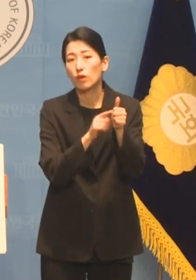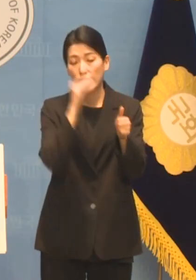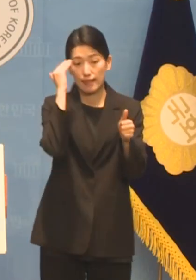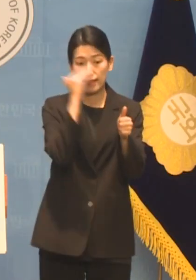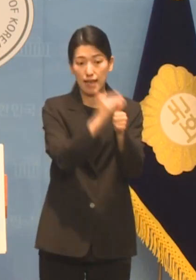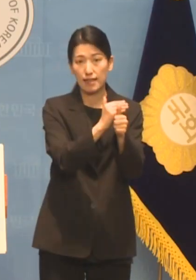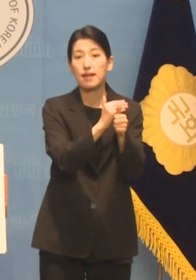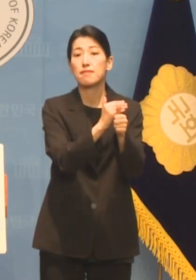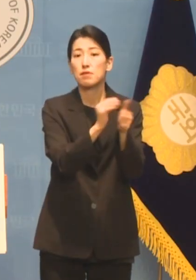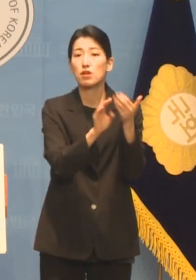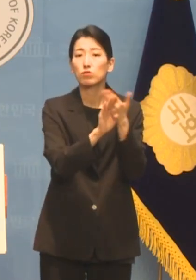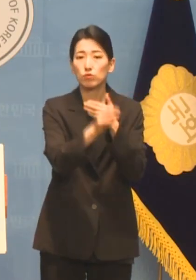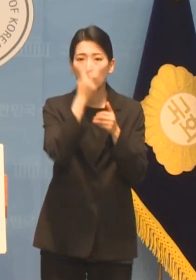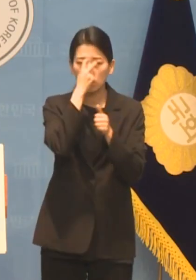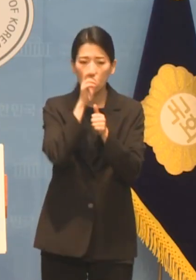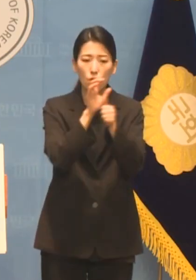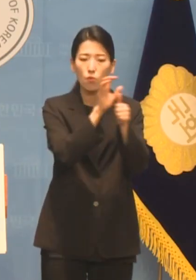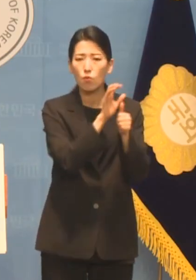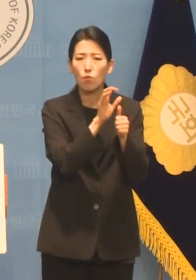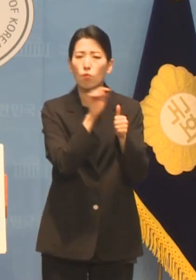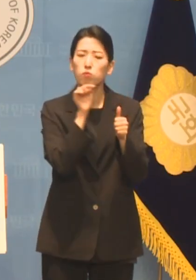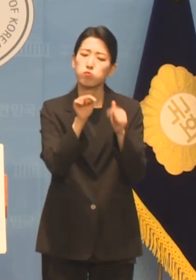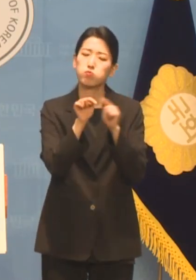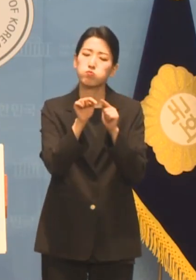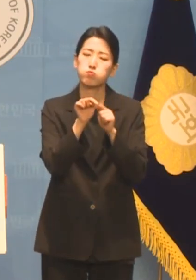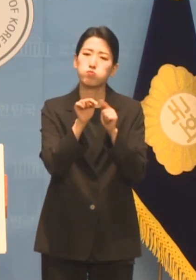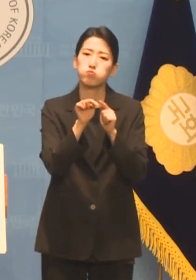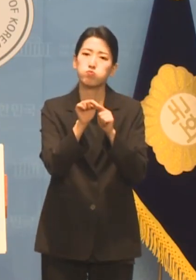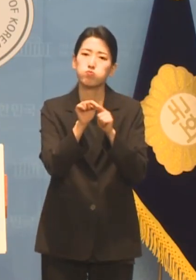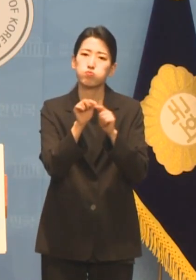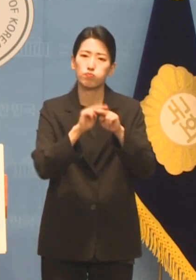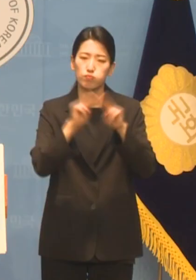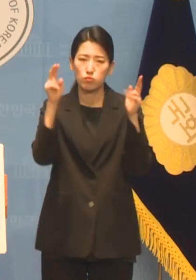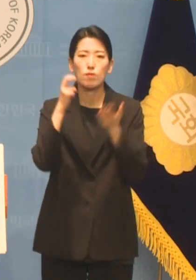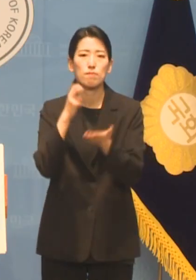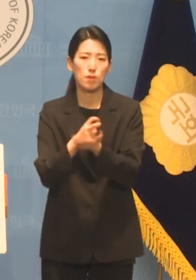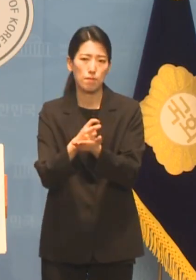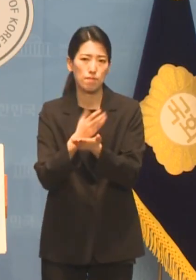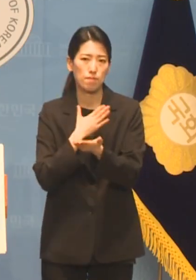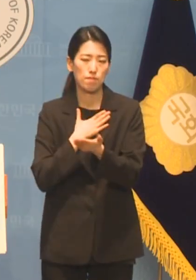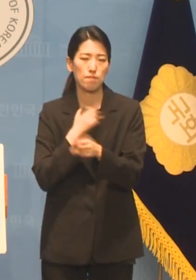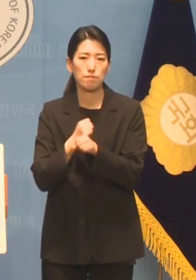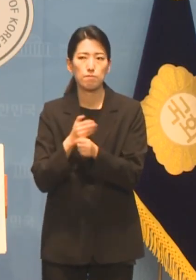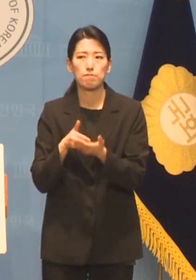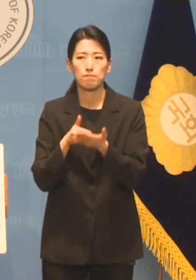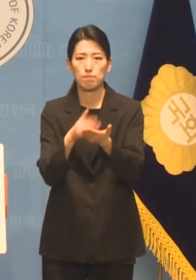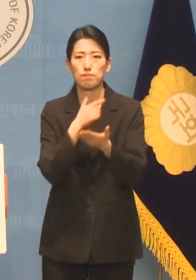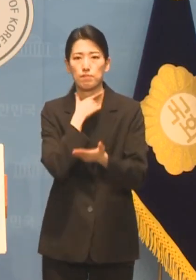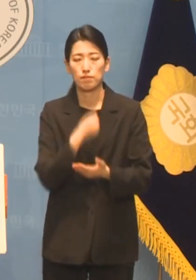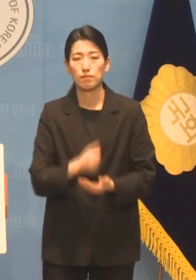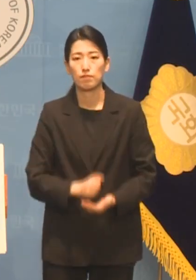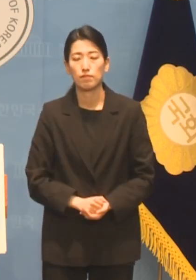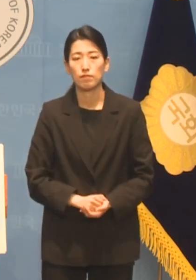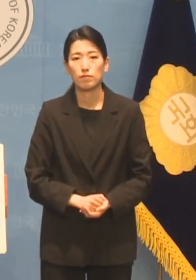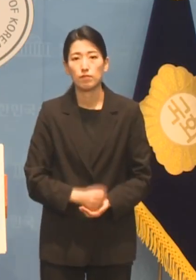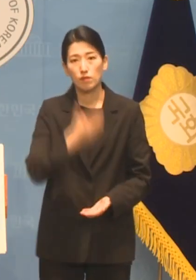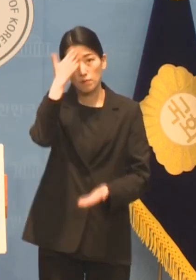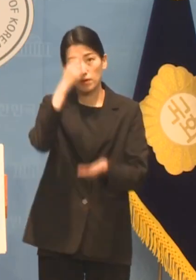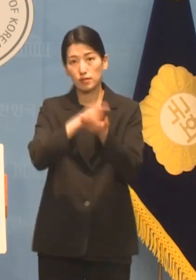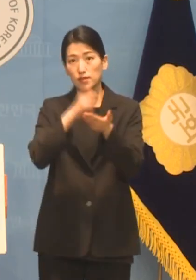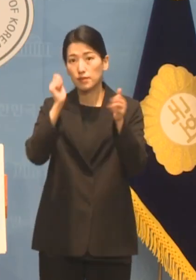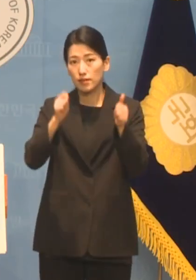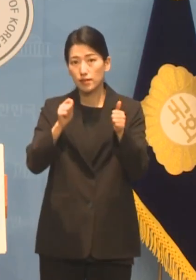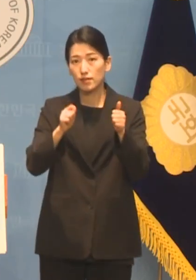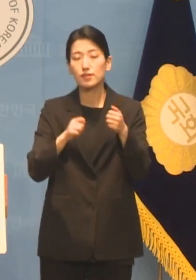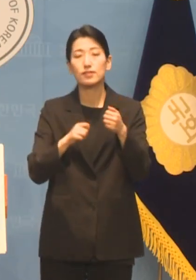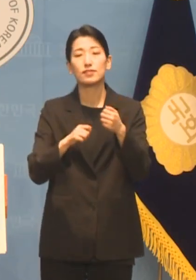법률 개정안과 관련해서 기자회견문을 읽도록 하겠습니다. 헌법재판소는 2025년